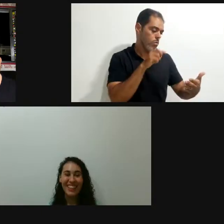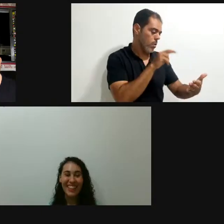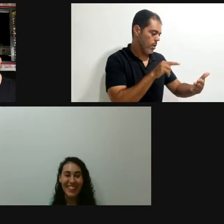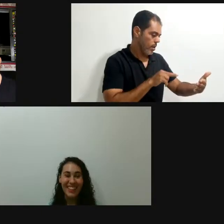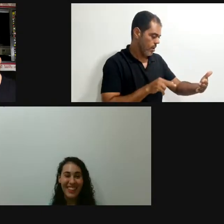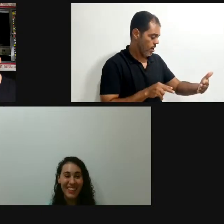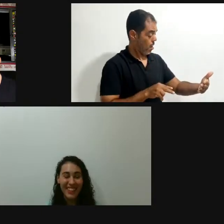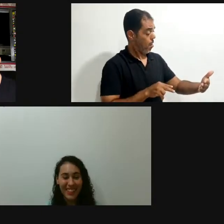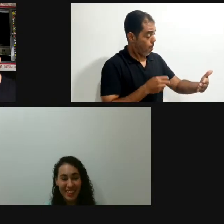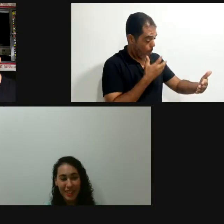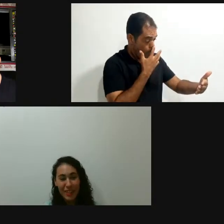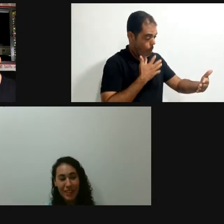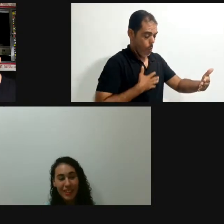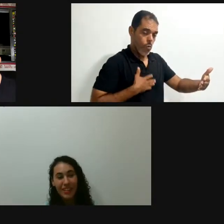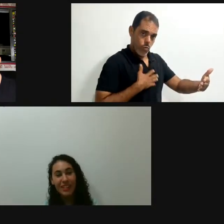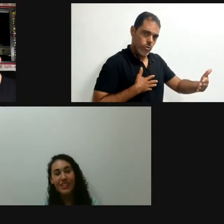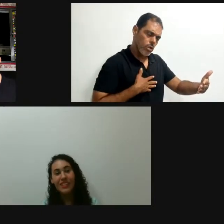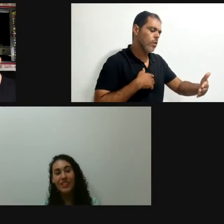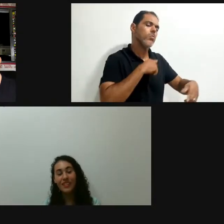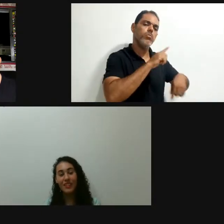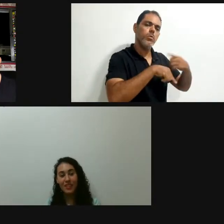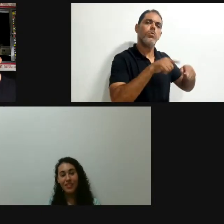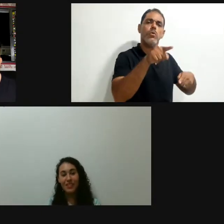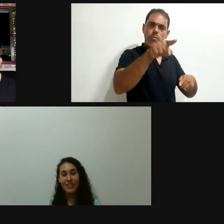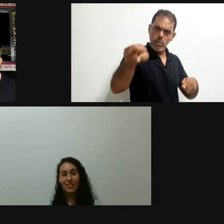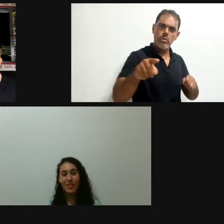gostei muito do trabalho dela.